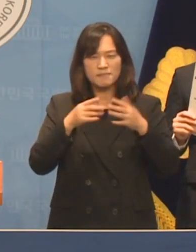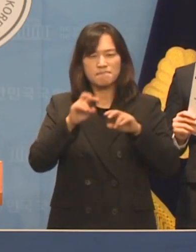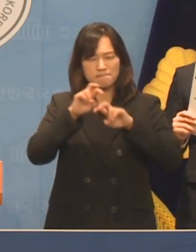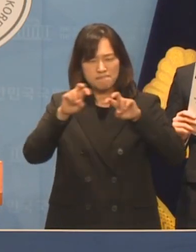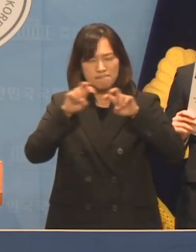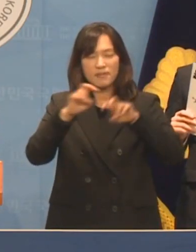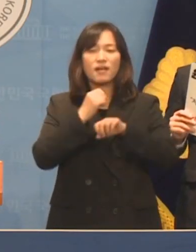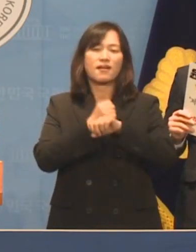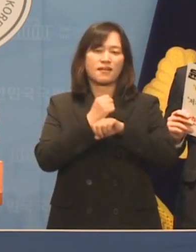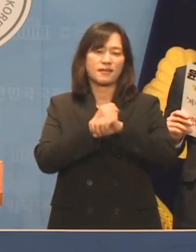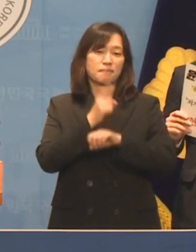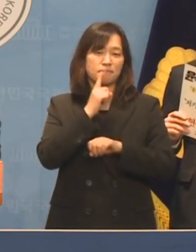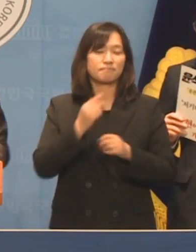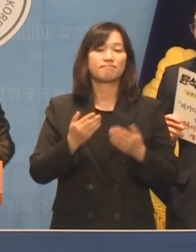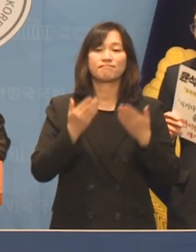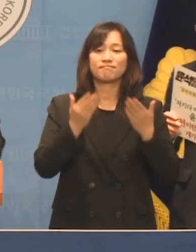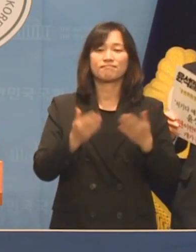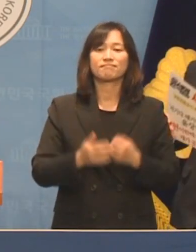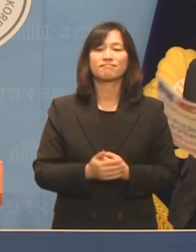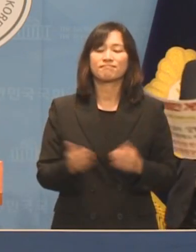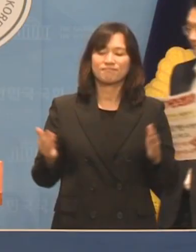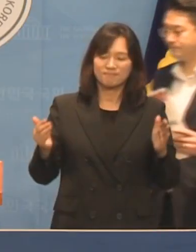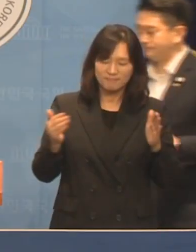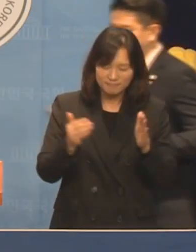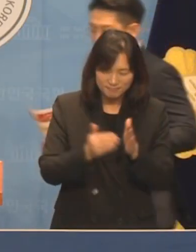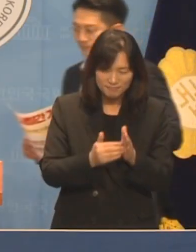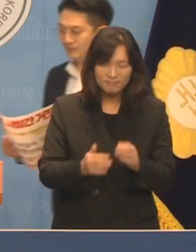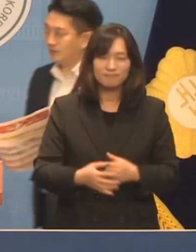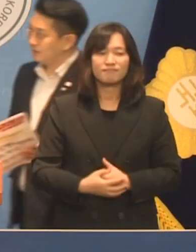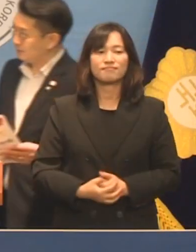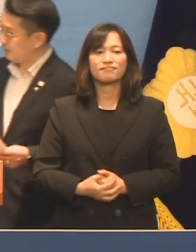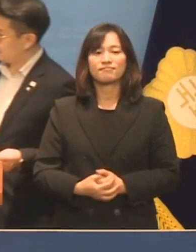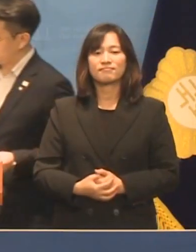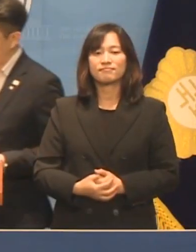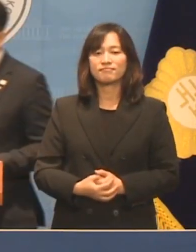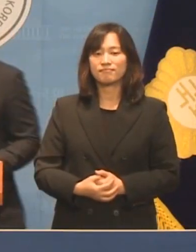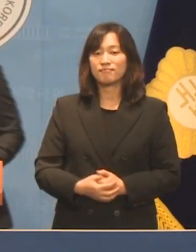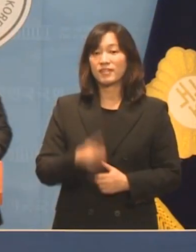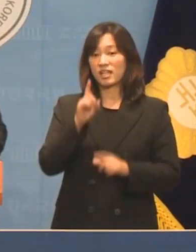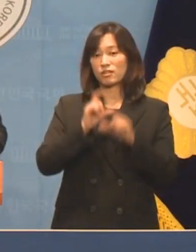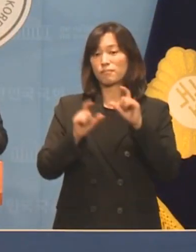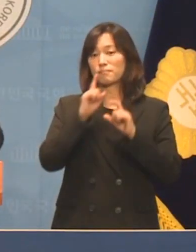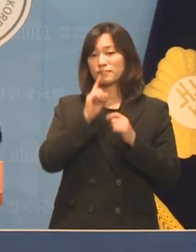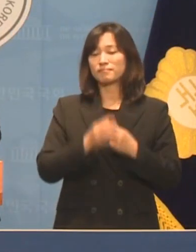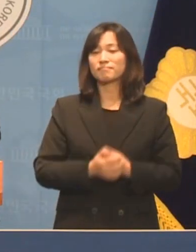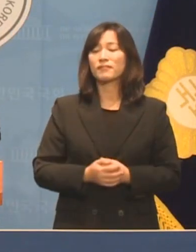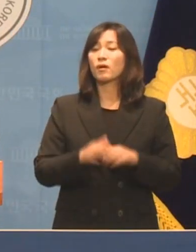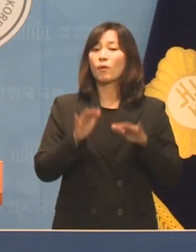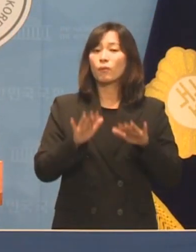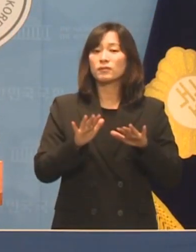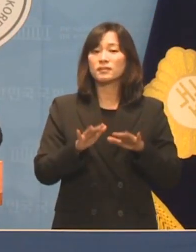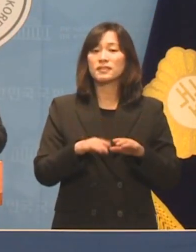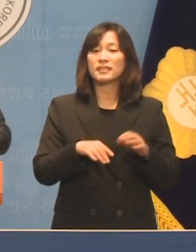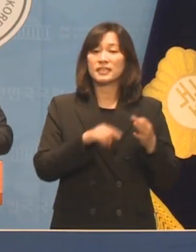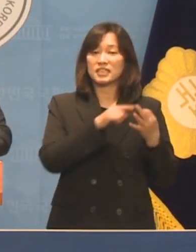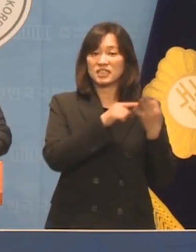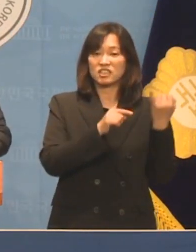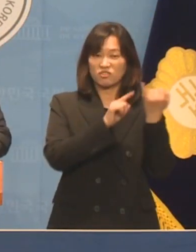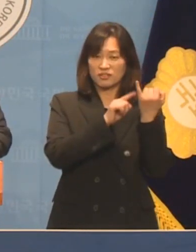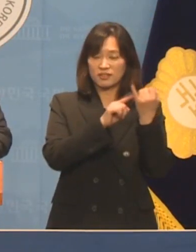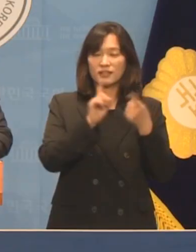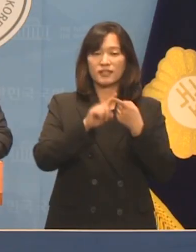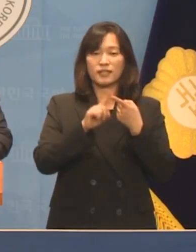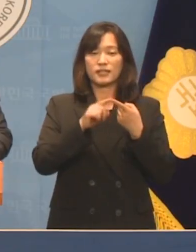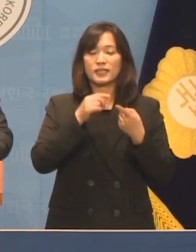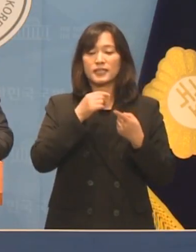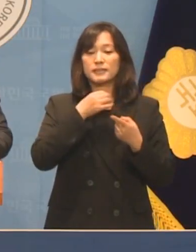점을 말씀드리겠습니다. 예, 이상입니다. 네, 한 가지만 더. 네, 그리고 김건희 여사의 녹취에 대해서